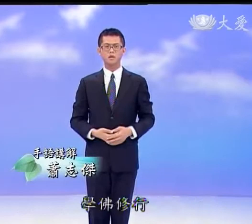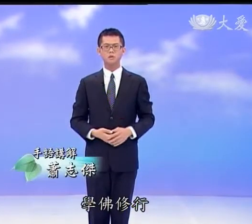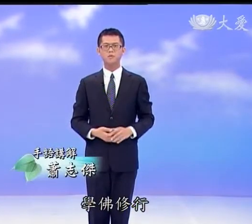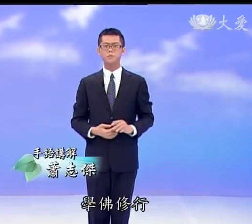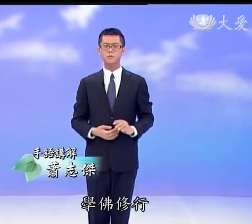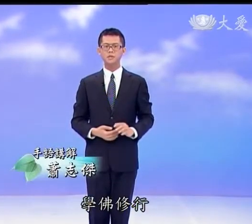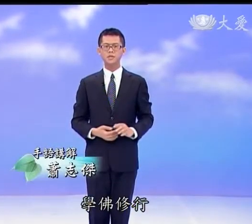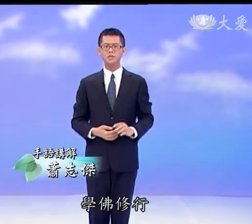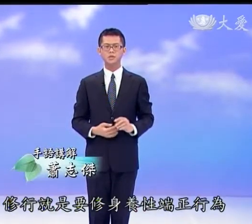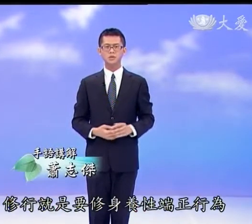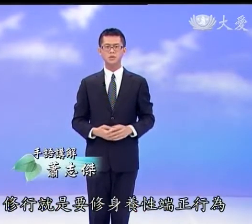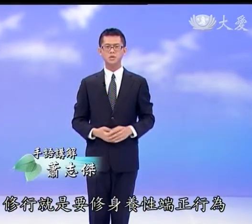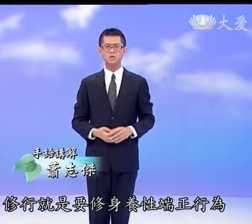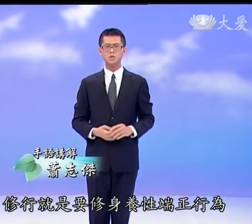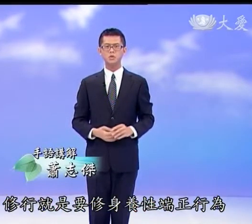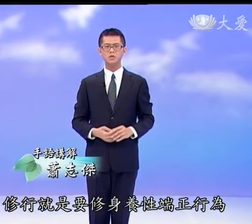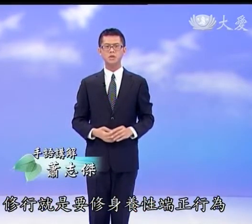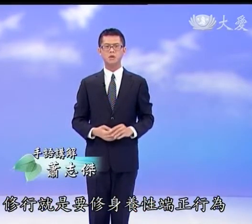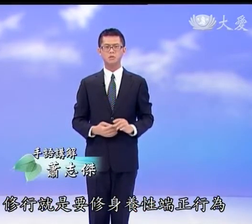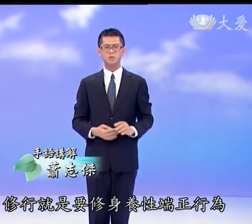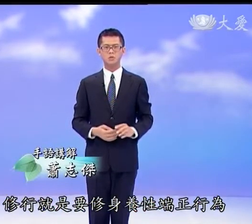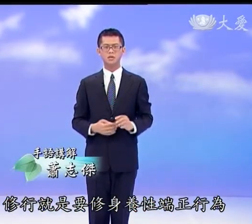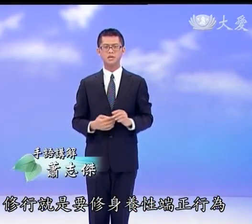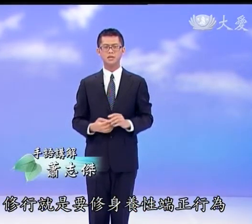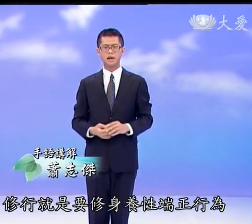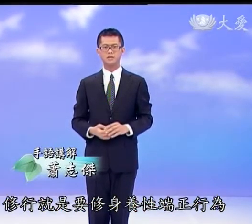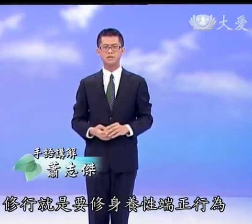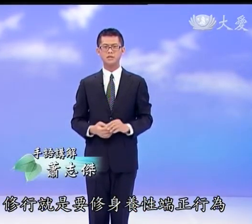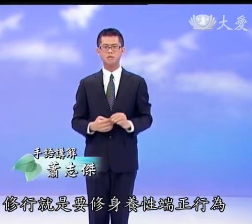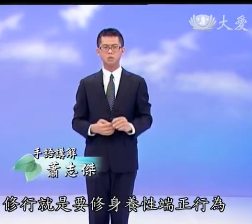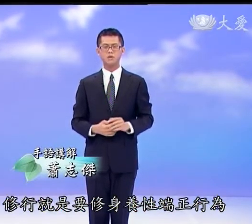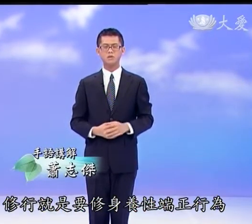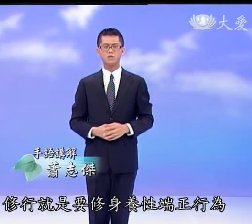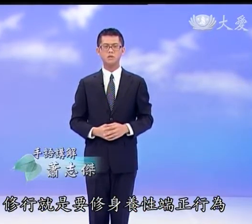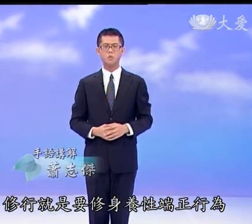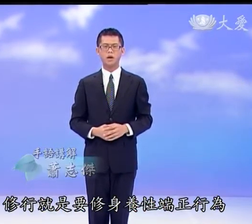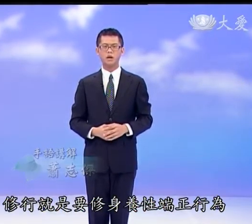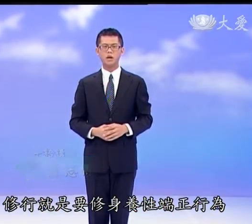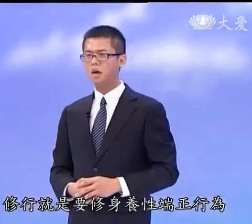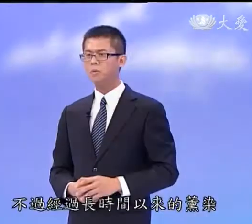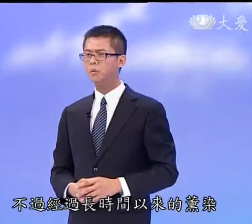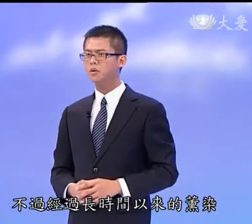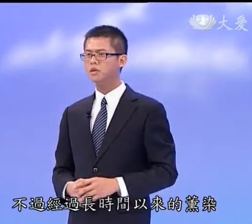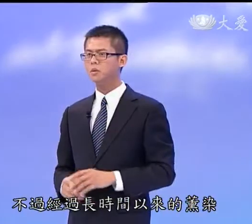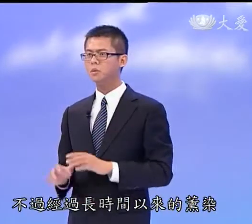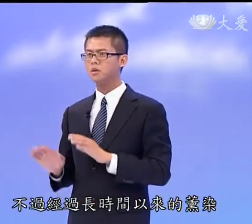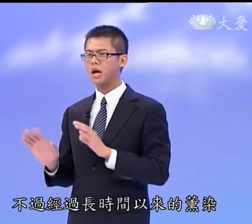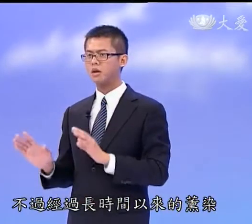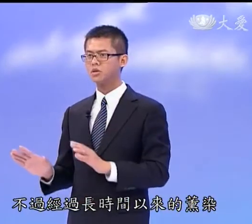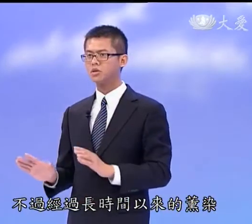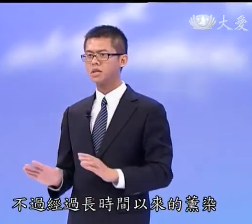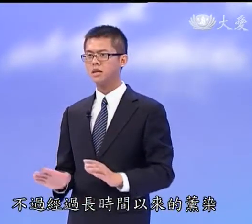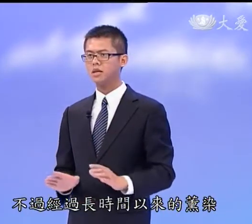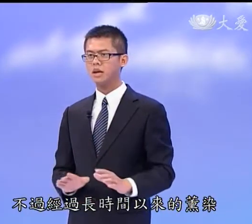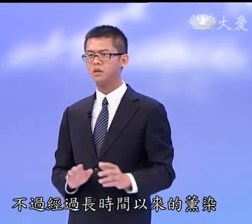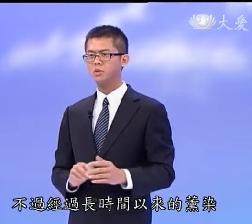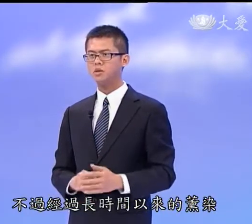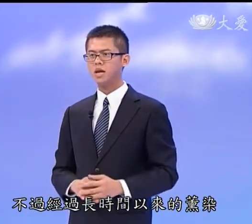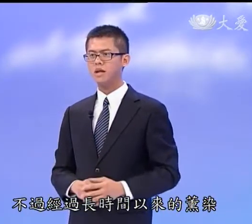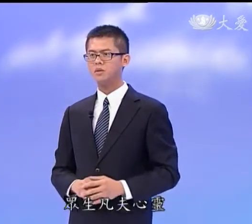学佛修行，修行就是要修身养性，端正行为。不过经过长时间以来的熏染，